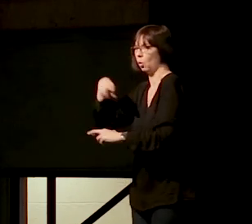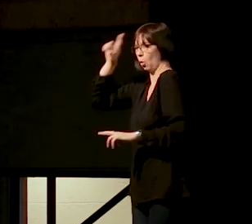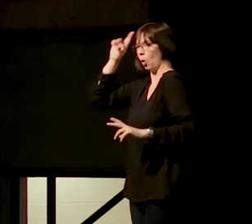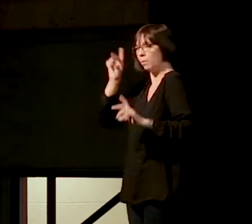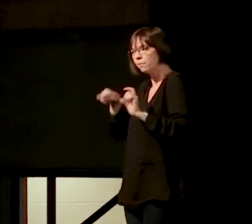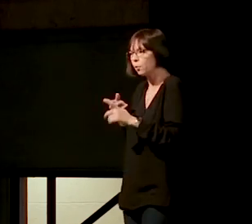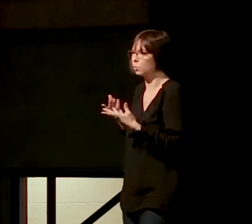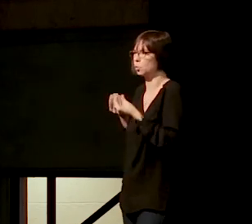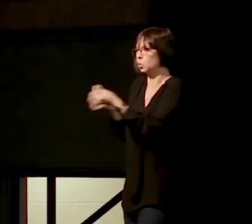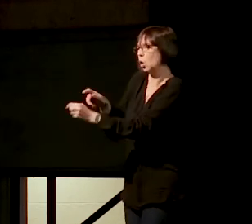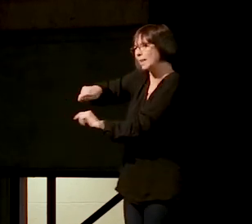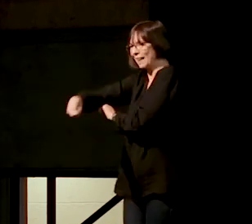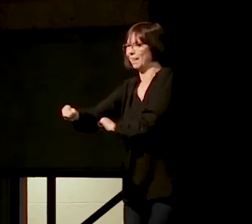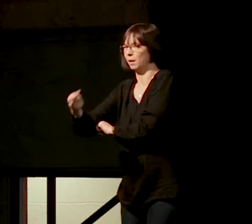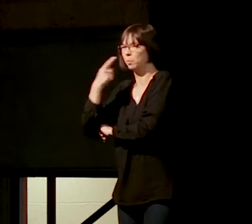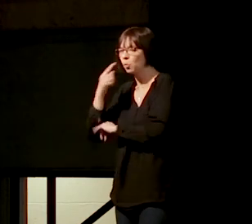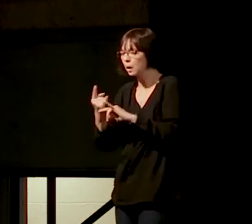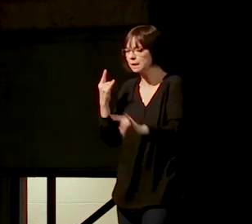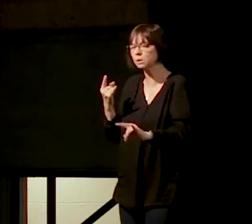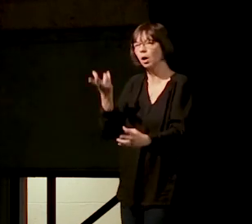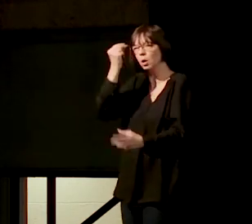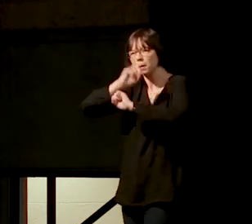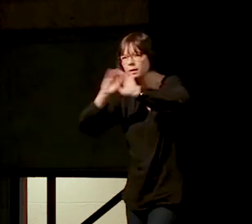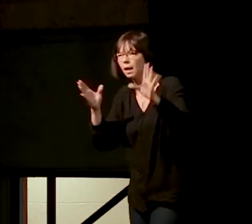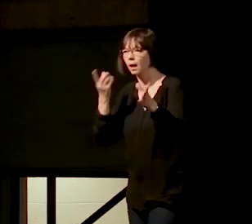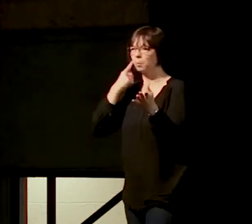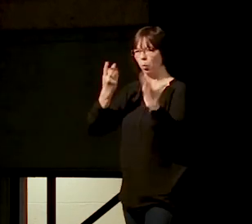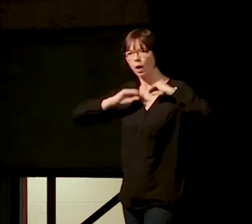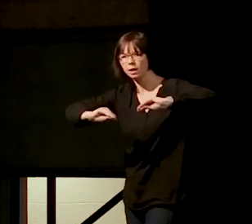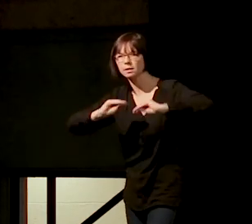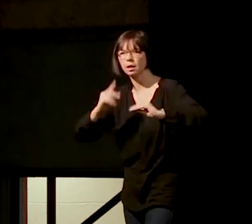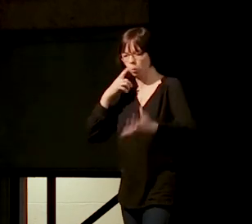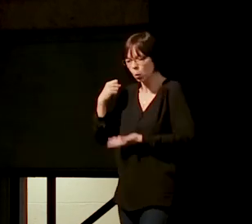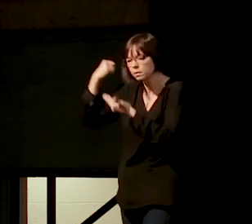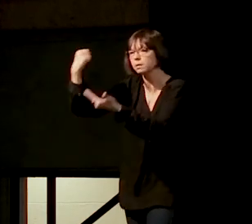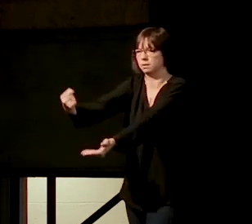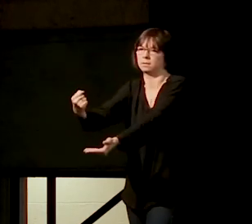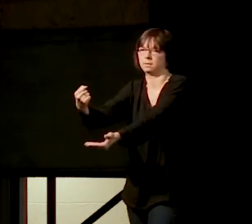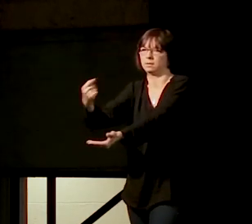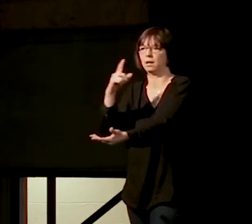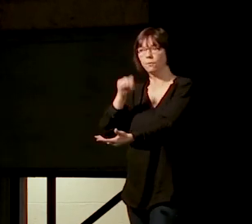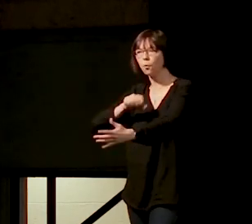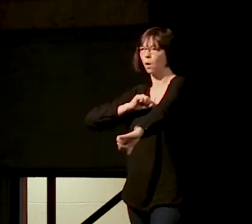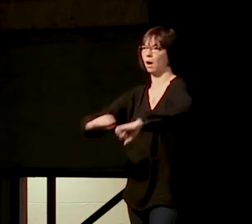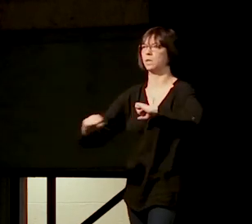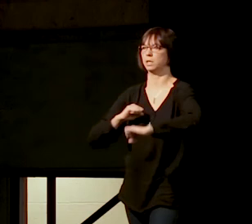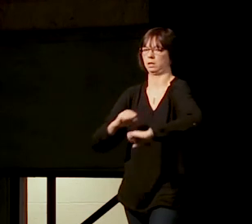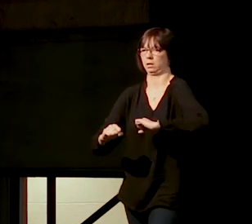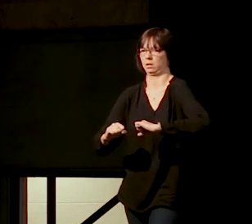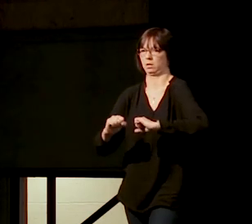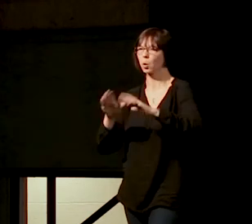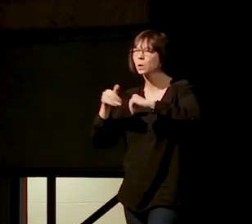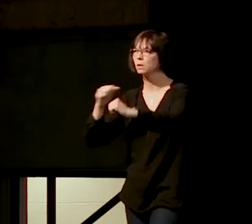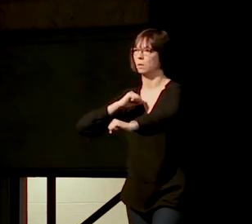il faut donner les clés pour ouvrir l'histoire, pour la comprendre, pour l'enseigner, pour la transmettre et pour agir, mesdames et messieurs, agir encore